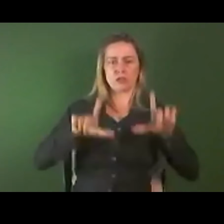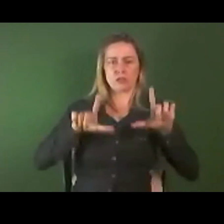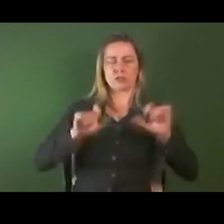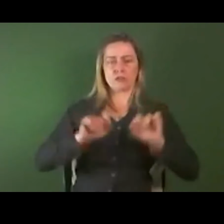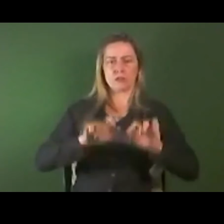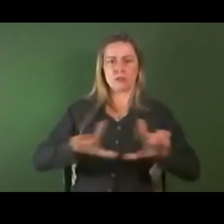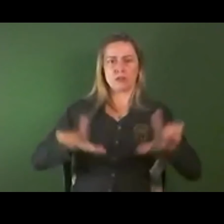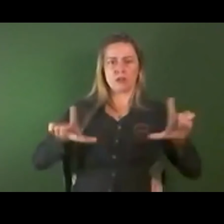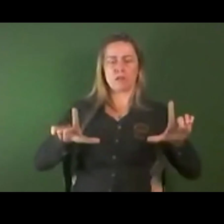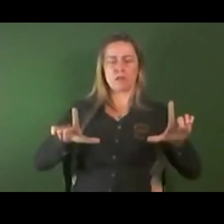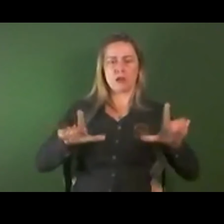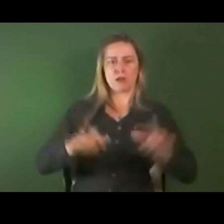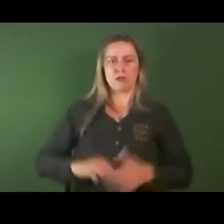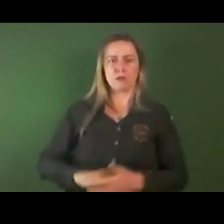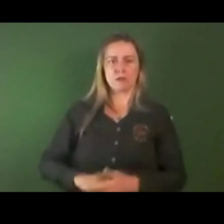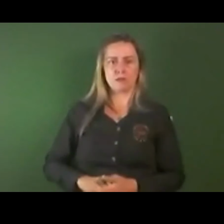maior.